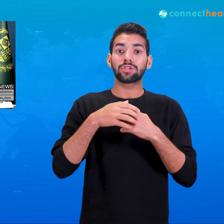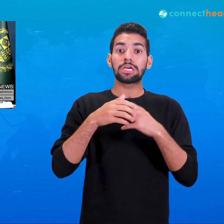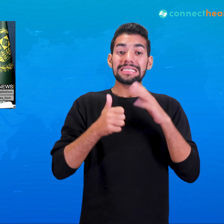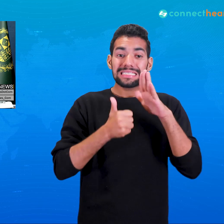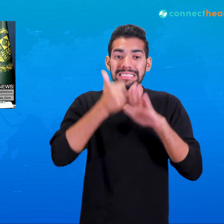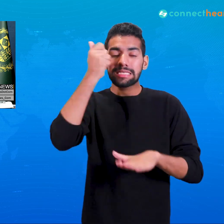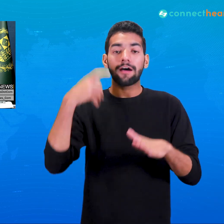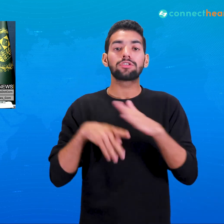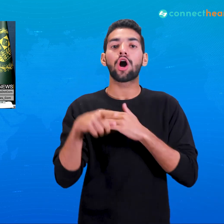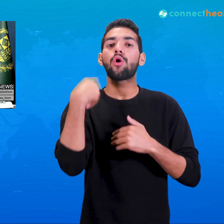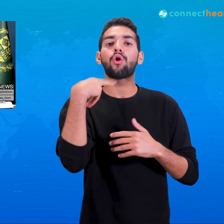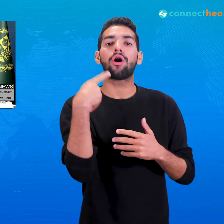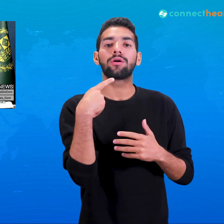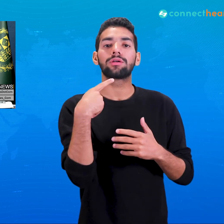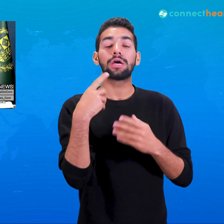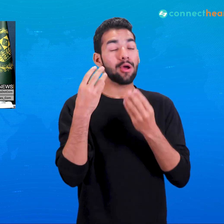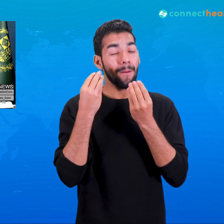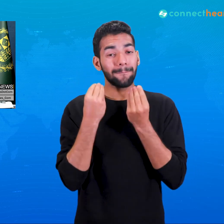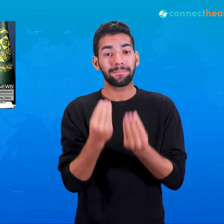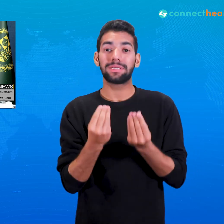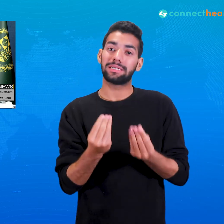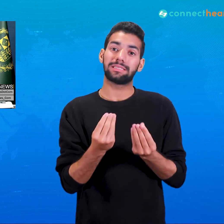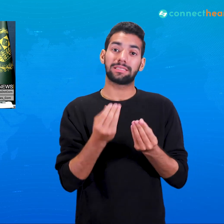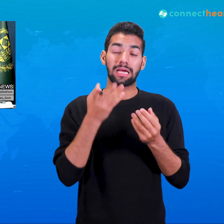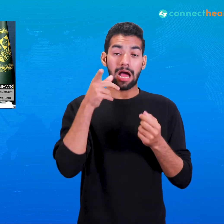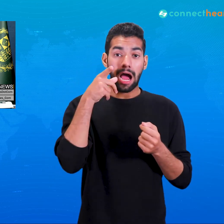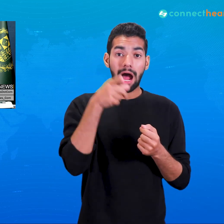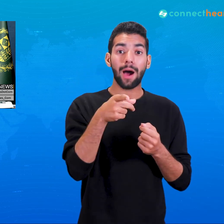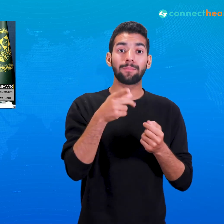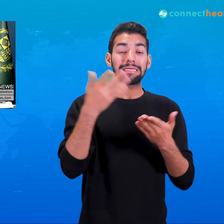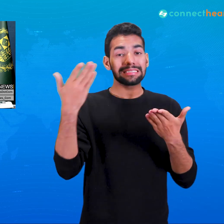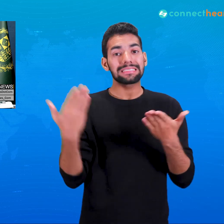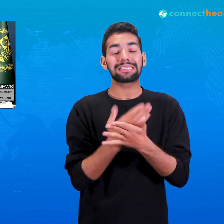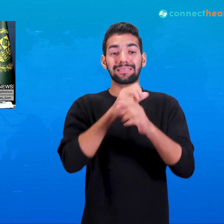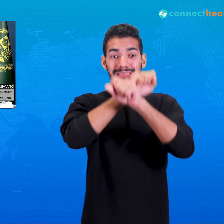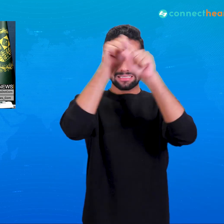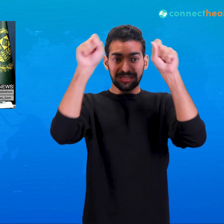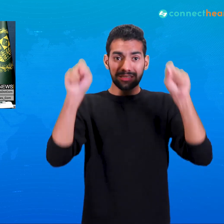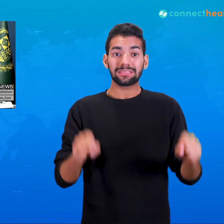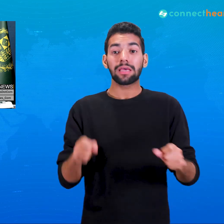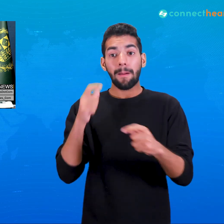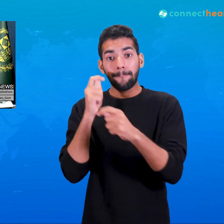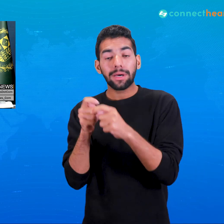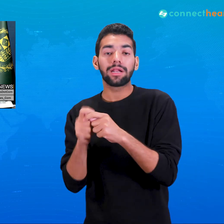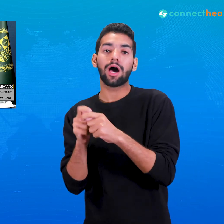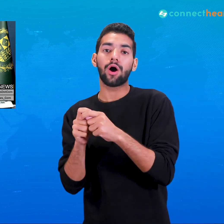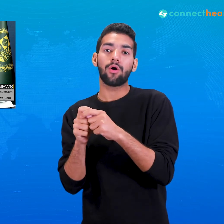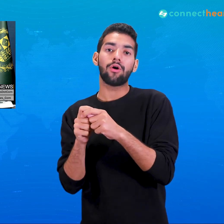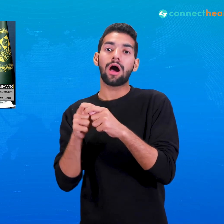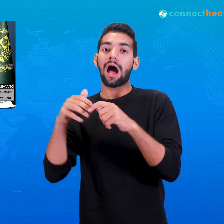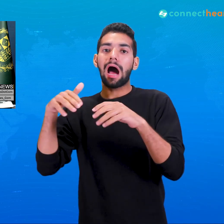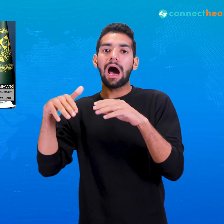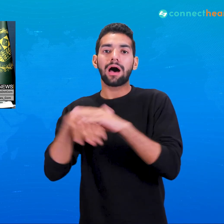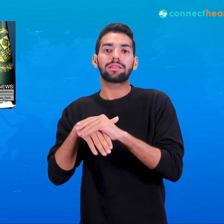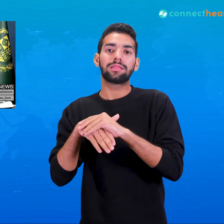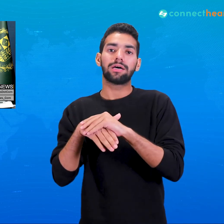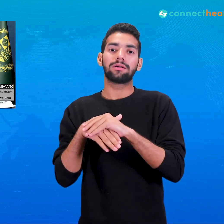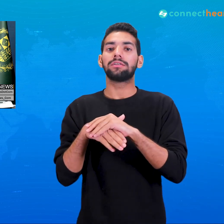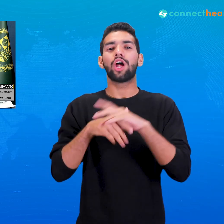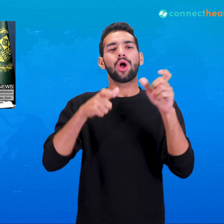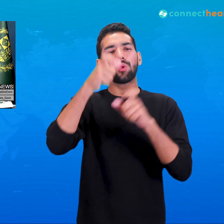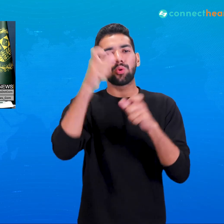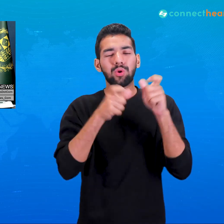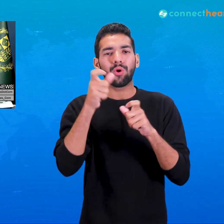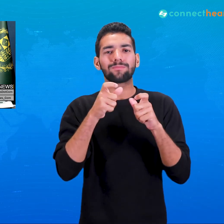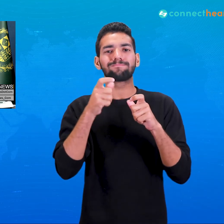آدمی کس سے انصاف مانگے؟ مہربانی فرما کے آپ انصاف کا کوئی ایسا نیا نظام، ایسا میکانزم سیٹ کر